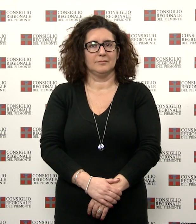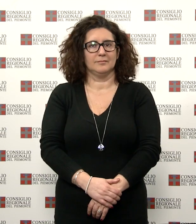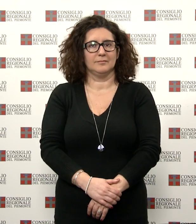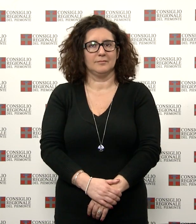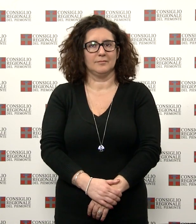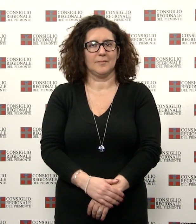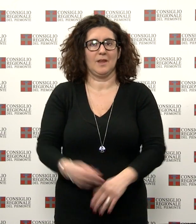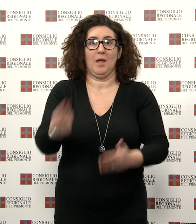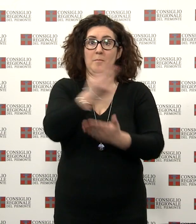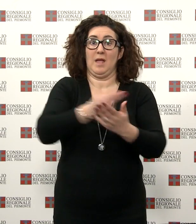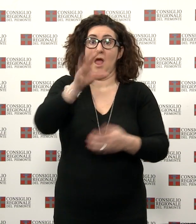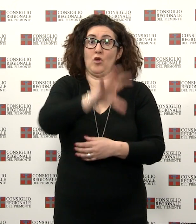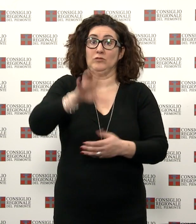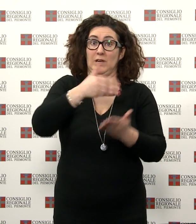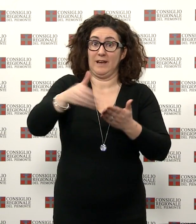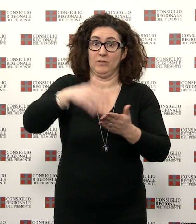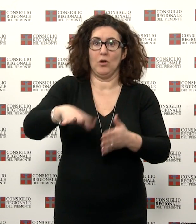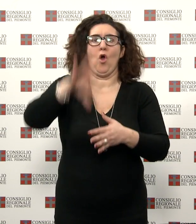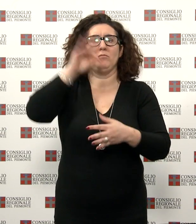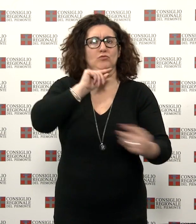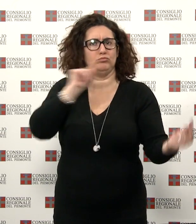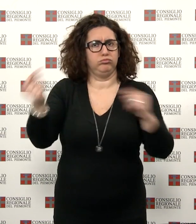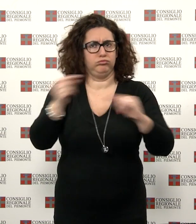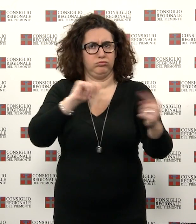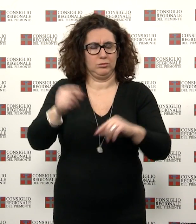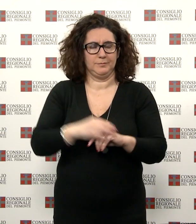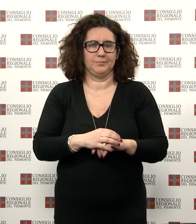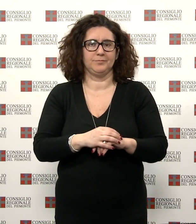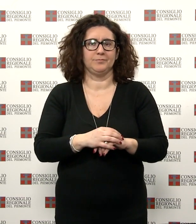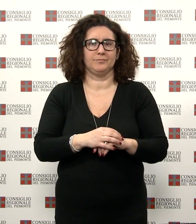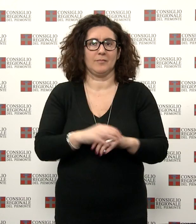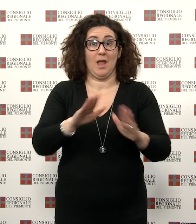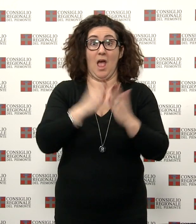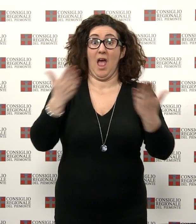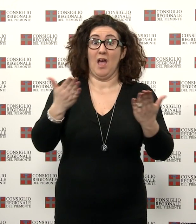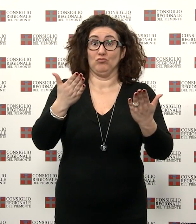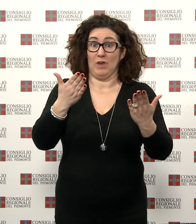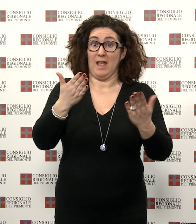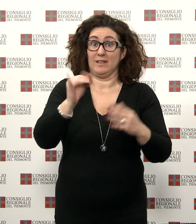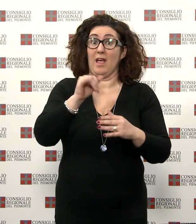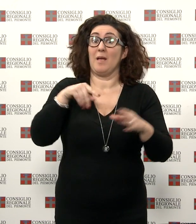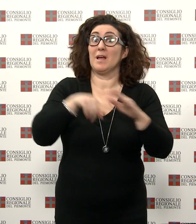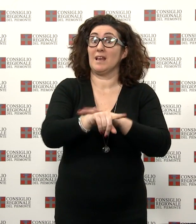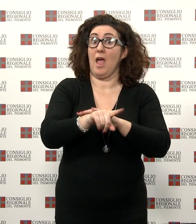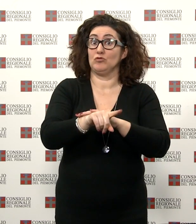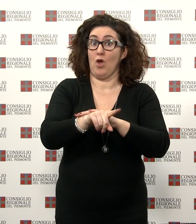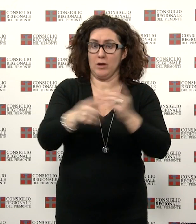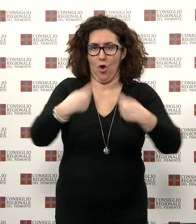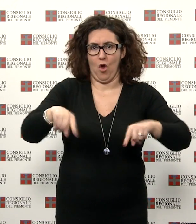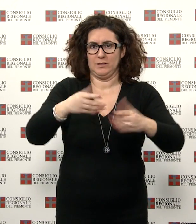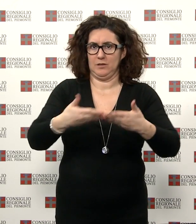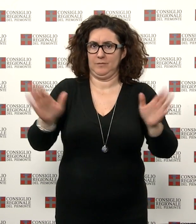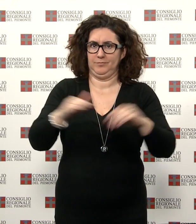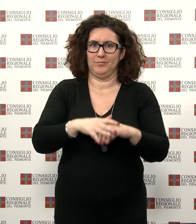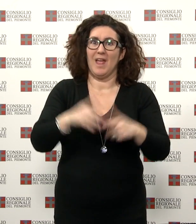Piano regionale rifiuti, al via la discussione. Agenda sulla migrazione, consiglio aperto. Lingua